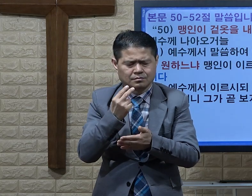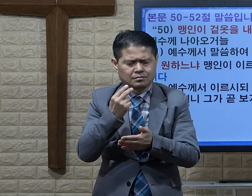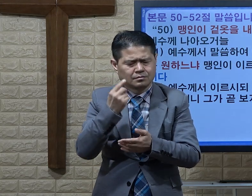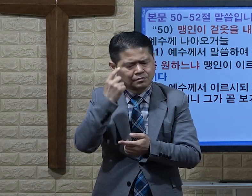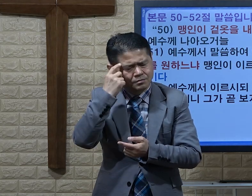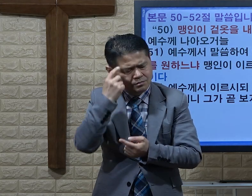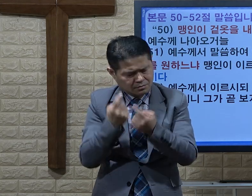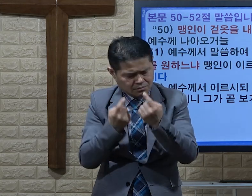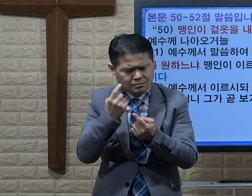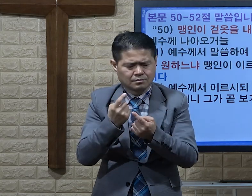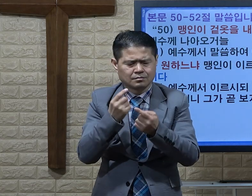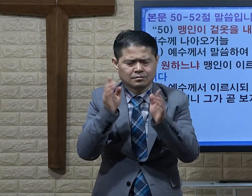시청각 장애인의